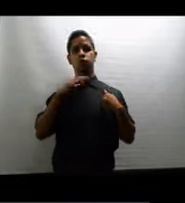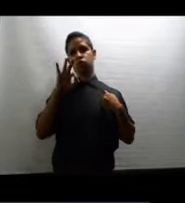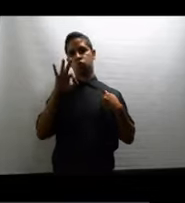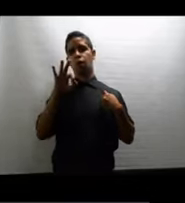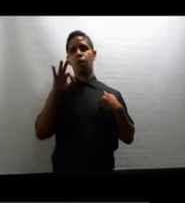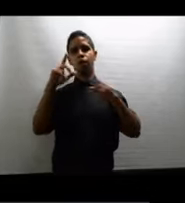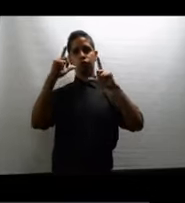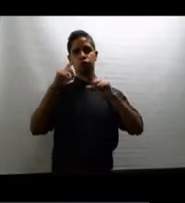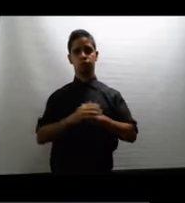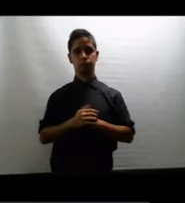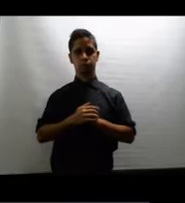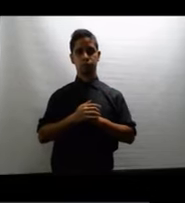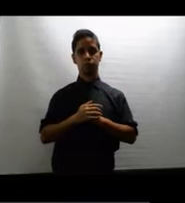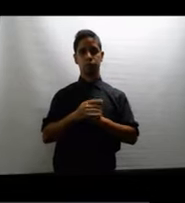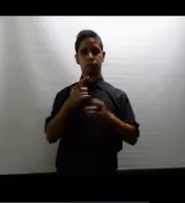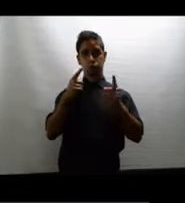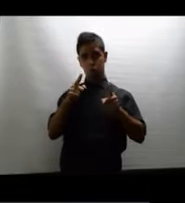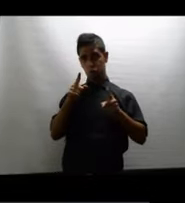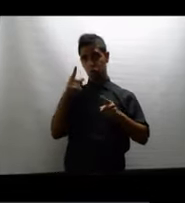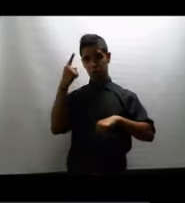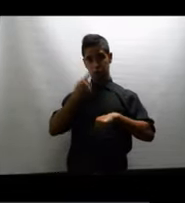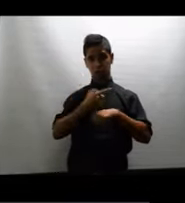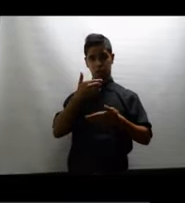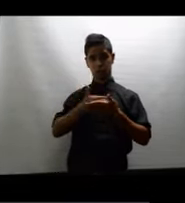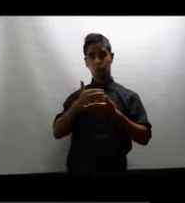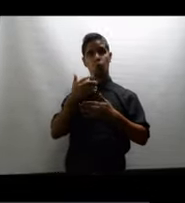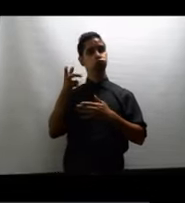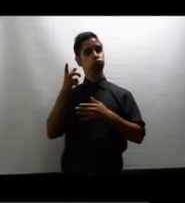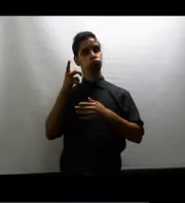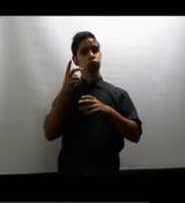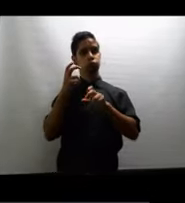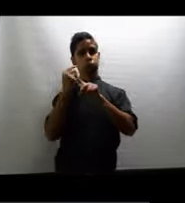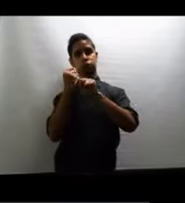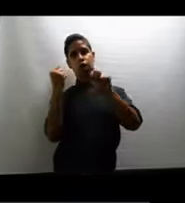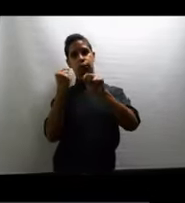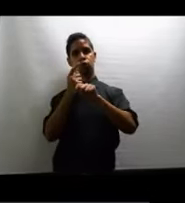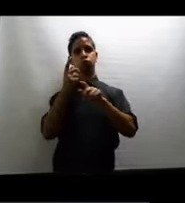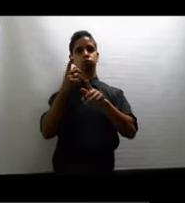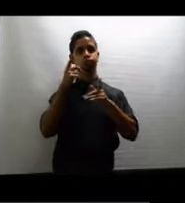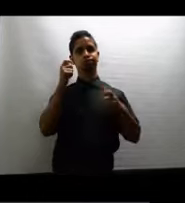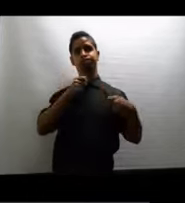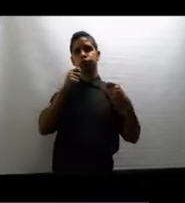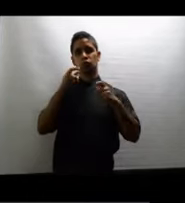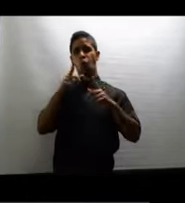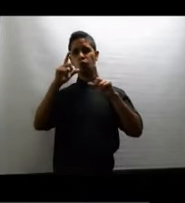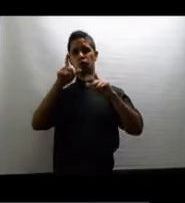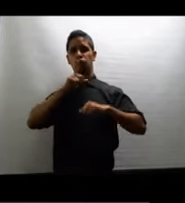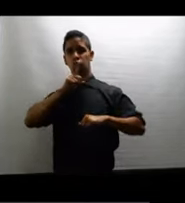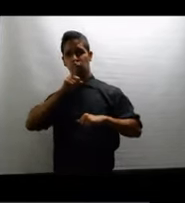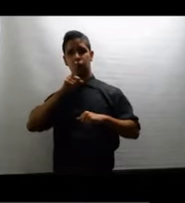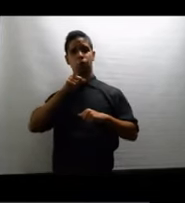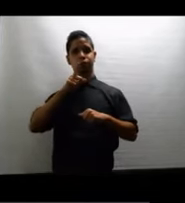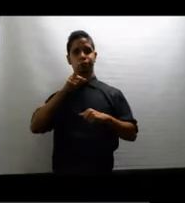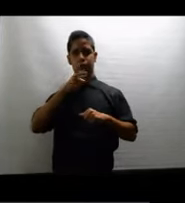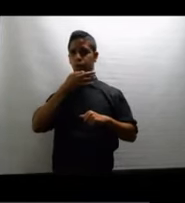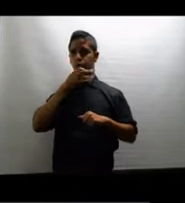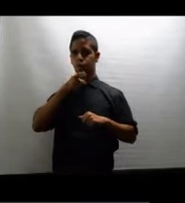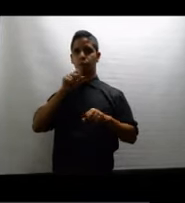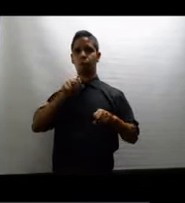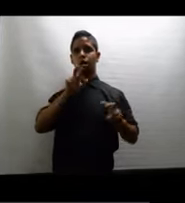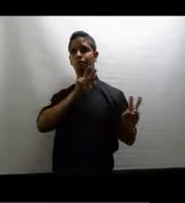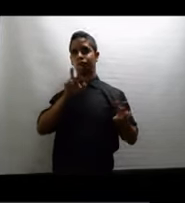el día que venía el camión nosotros las rescatamos. Y son esas fotos originales del Ocho Puertas, las que están y que van a ver ahora en la